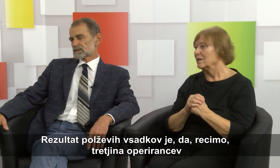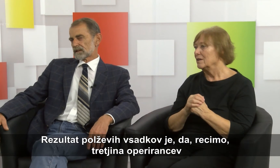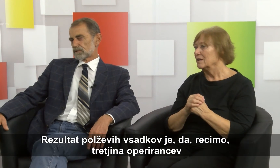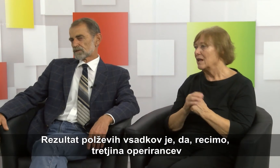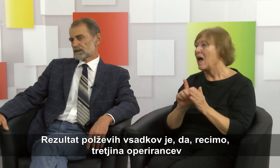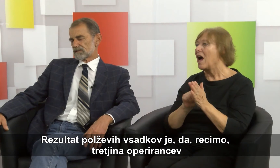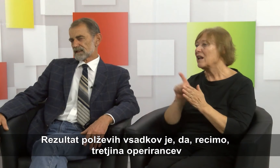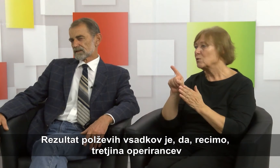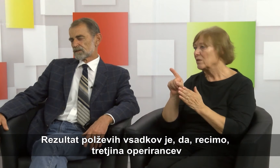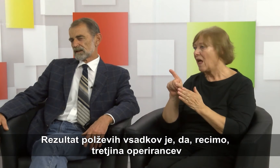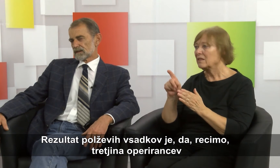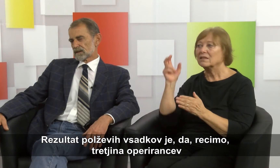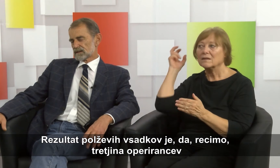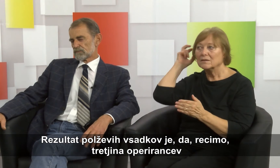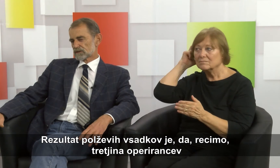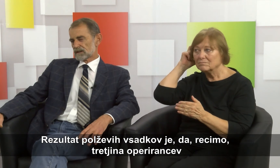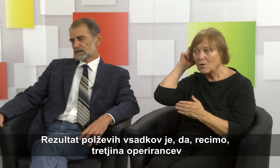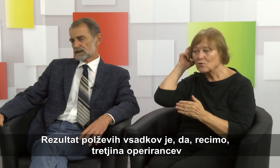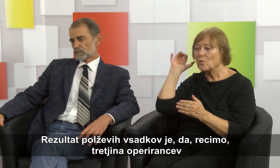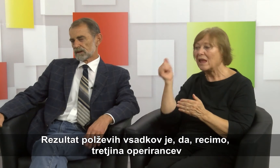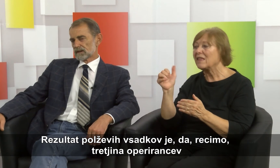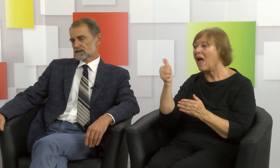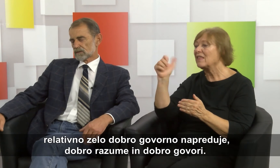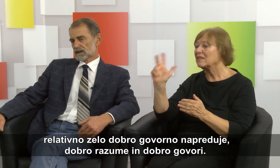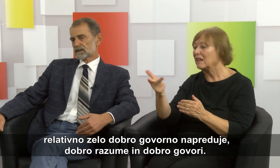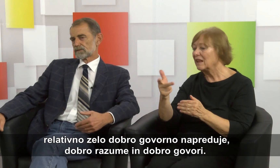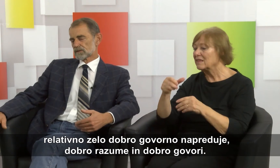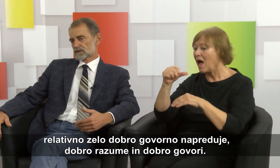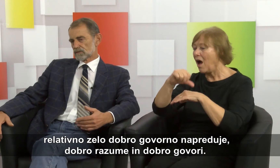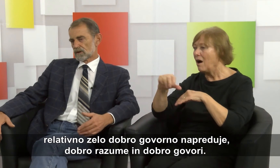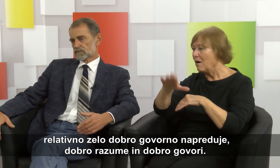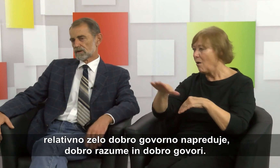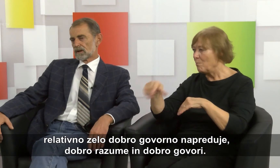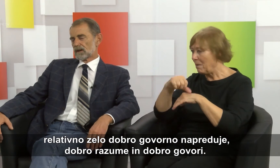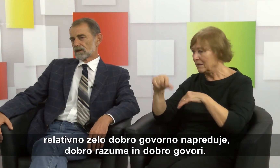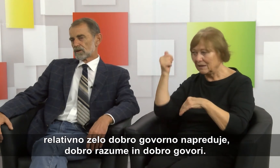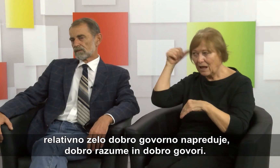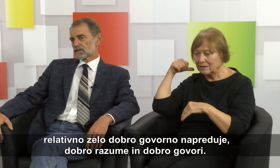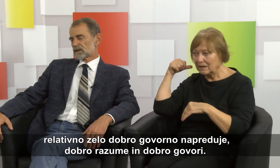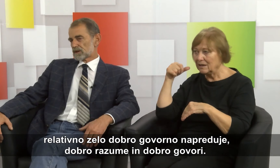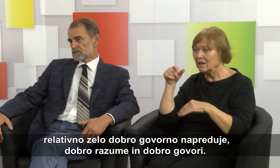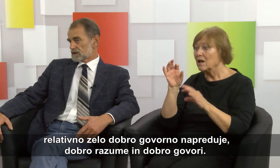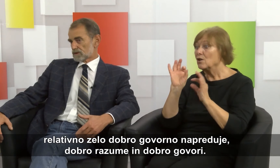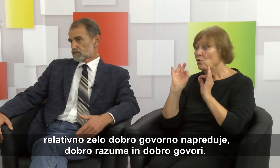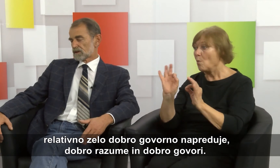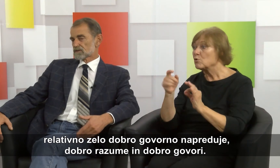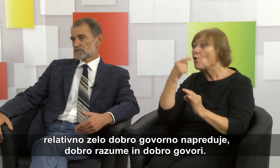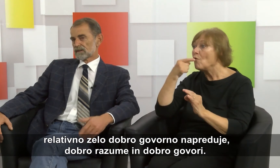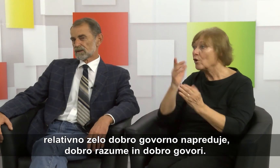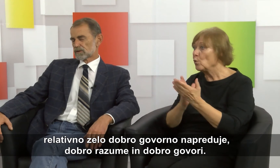Rezultat poživih vsadkov je, da recimo tretjina operirancev relativno zelo dobro govorno napreduje, dobro razumeva, dobro